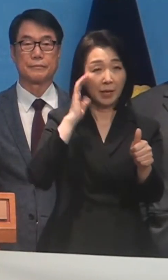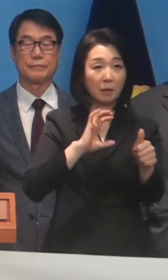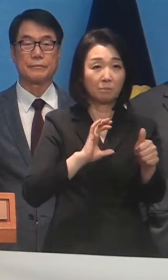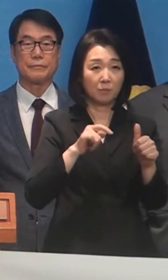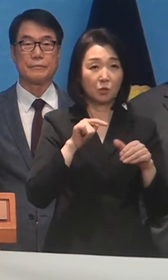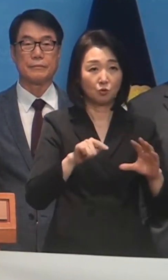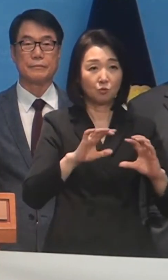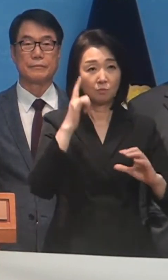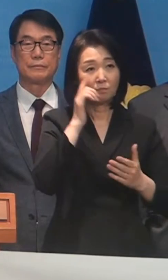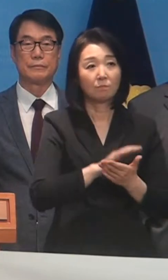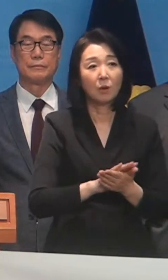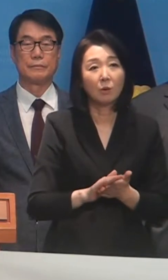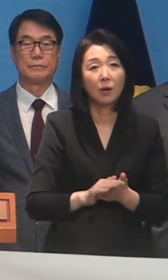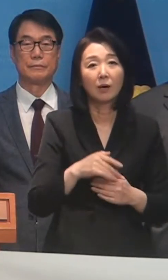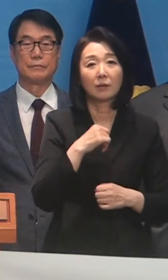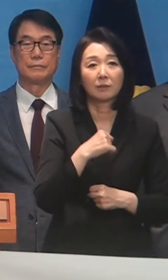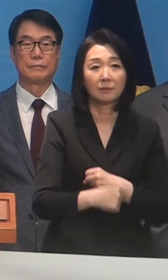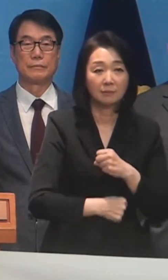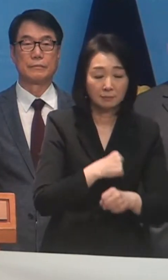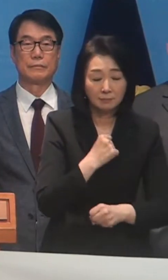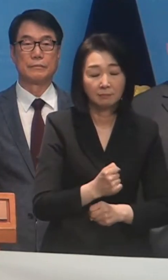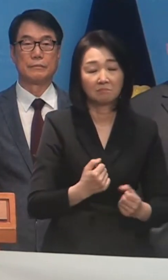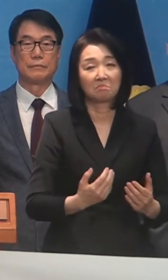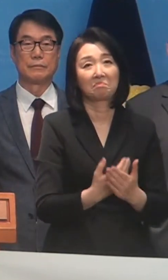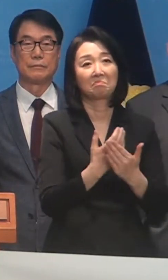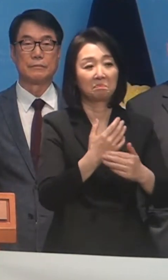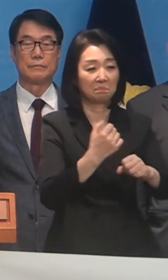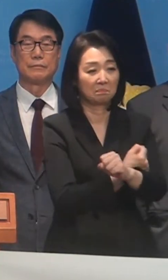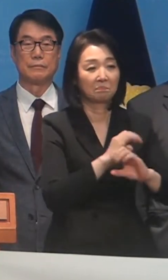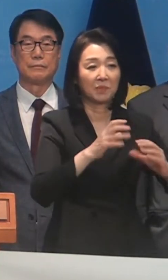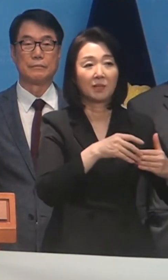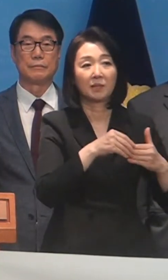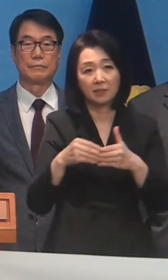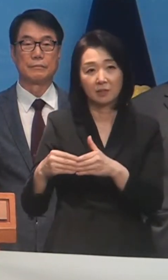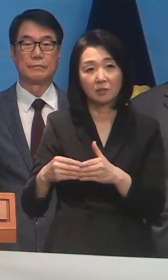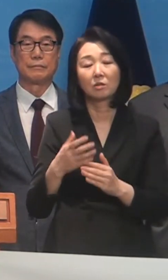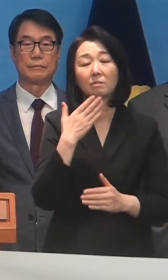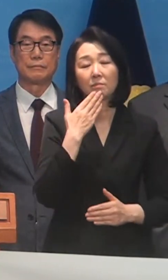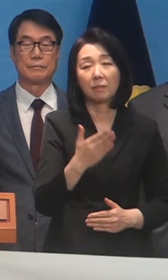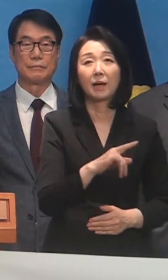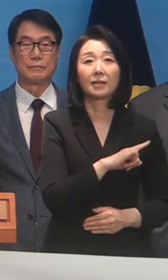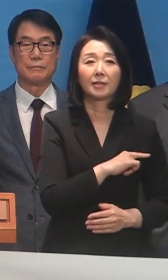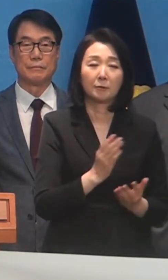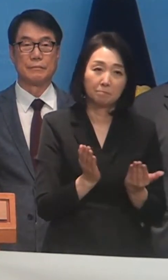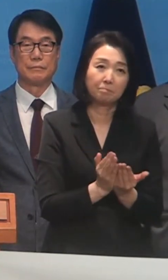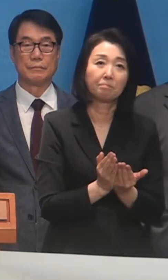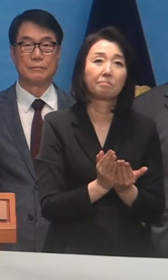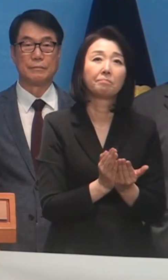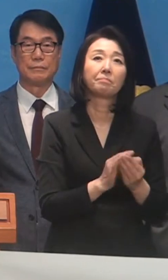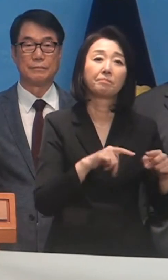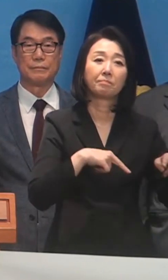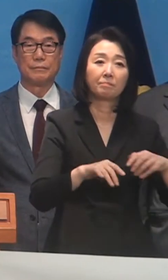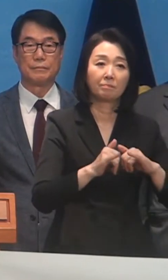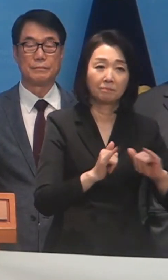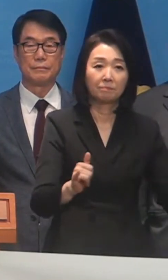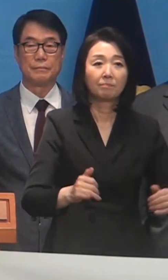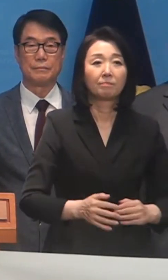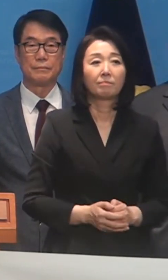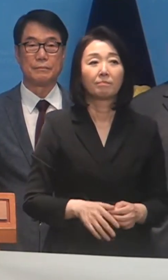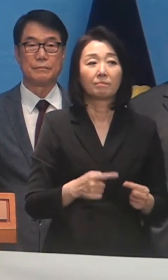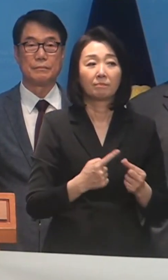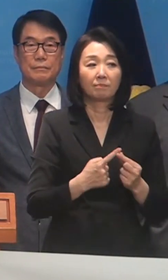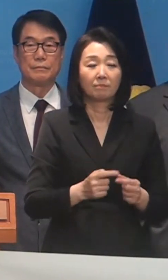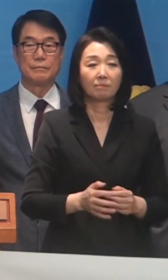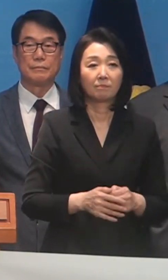대한민국을 평화, 자유, 번영의 나라로 이끌어갈 수 있는 가장 적합한 지도자입니다.